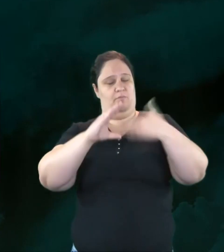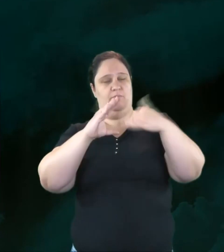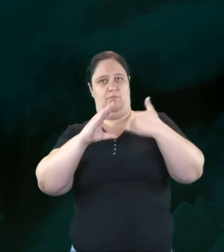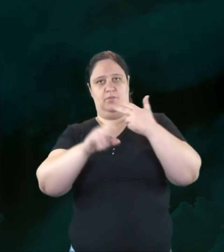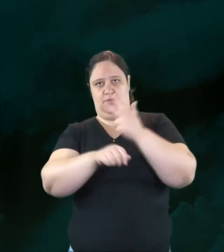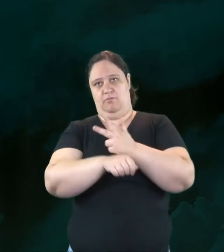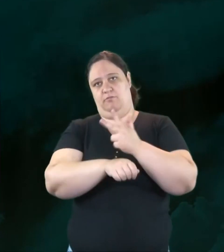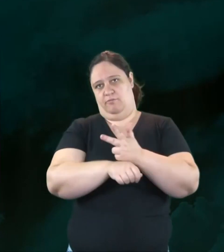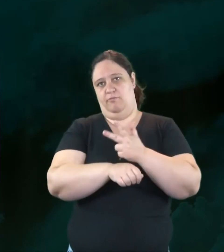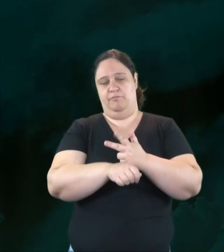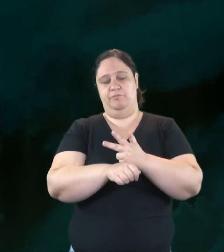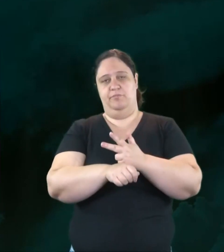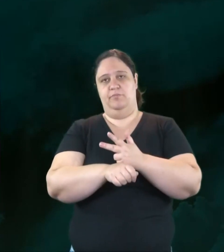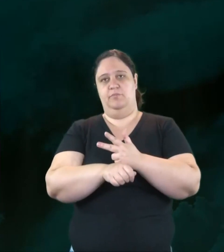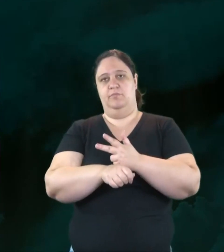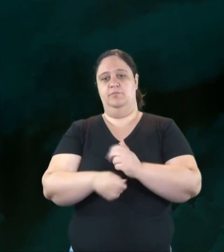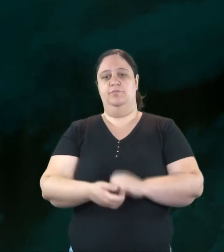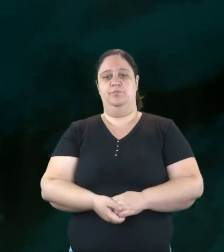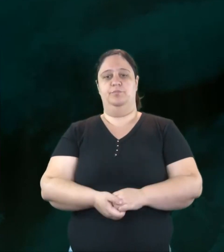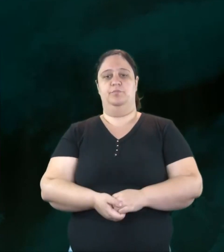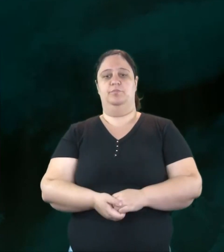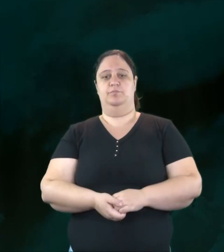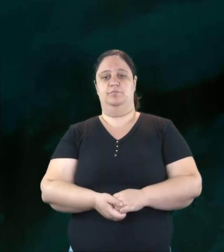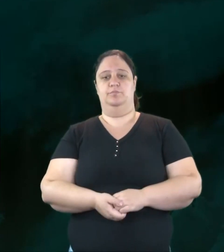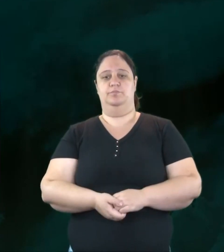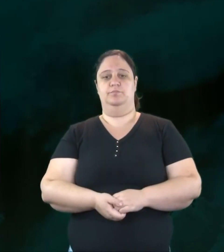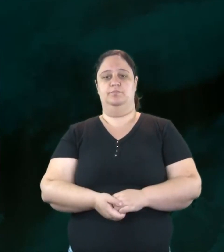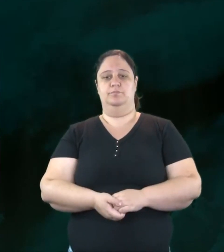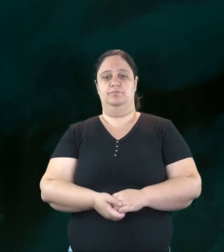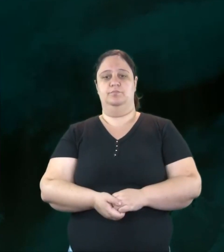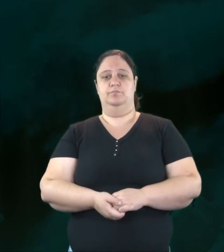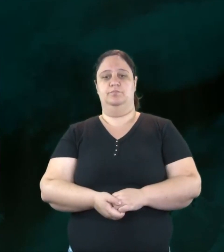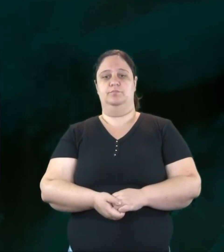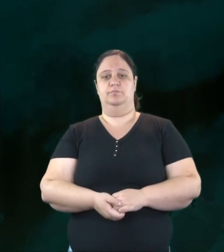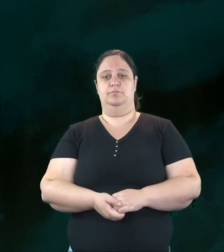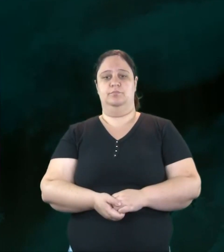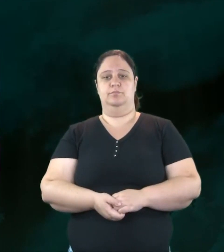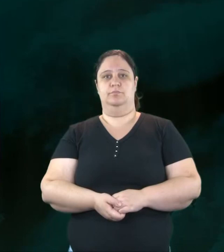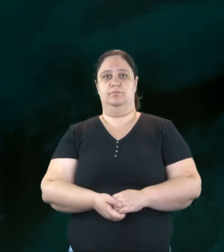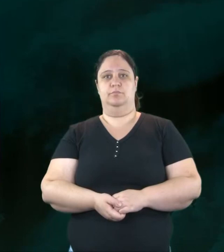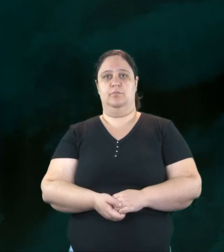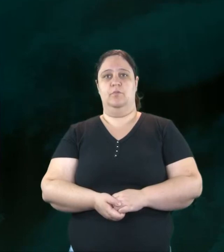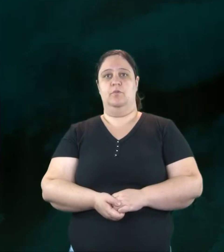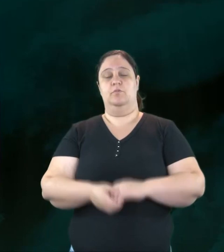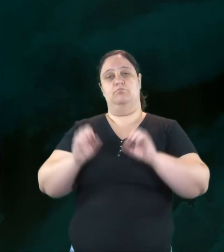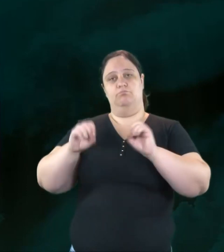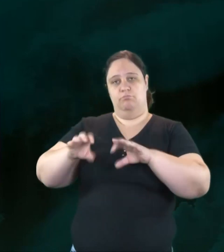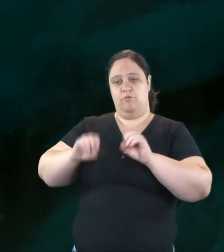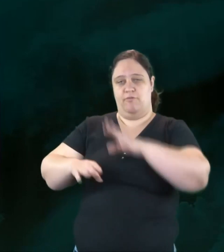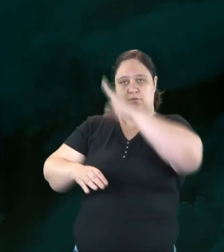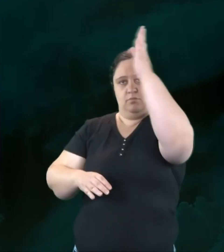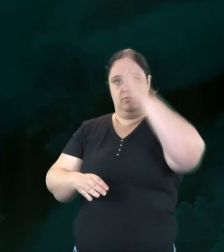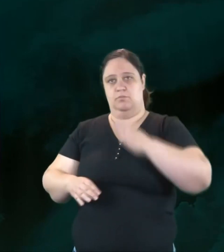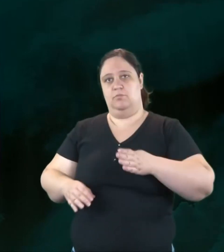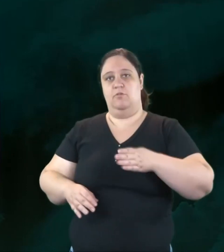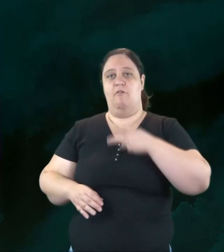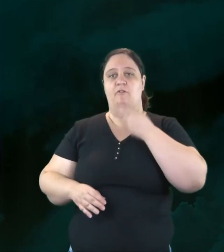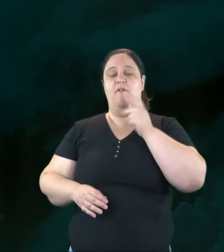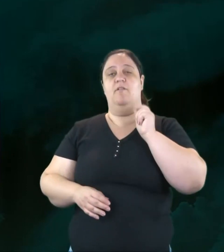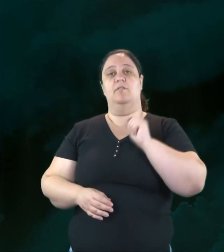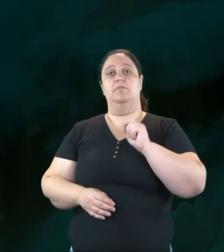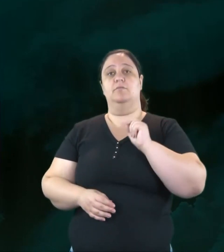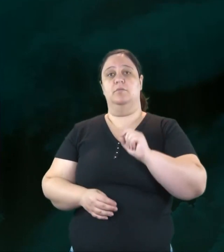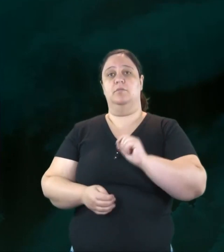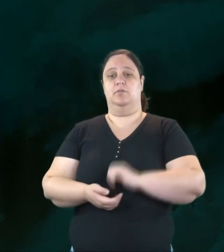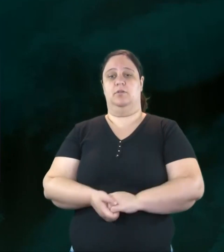me mandou, de que os educadores aqui no Brasil estão dizendo